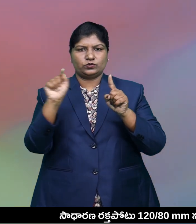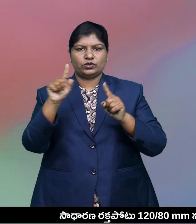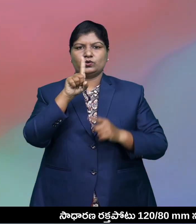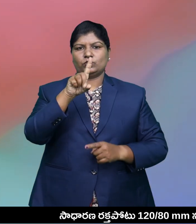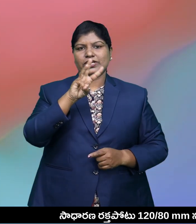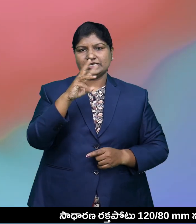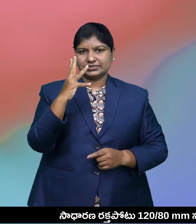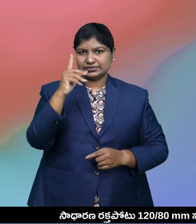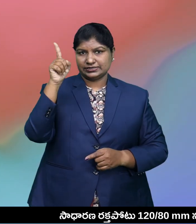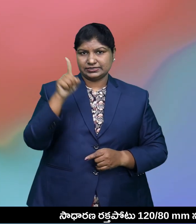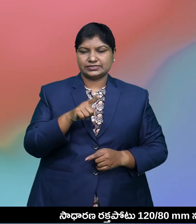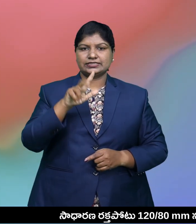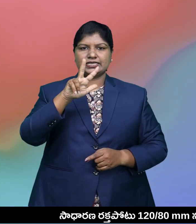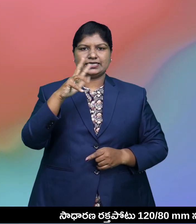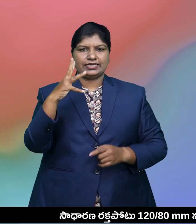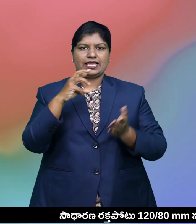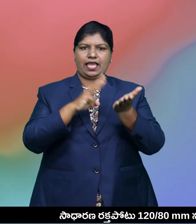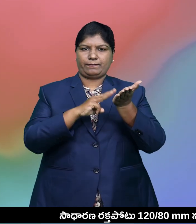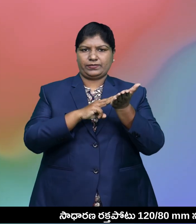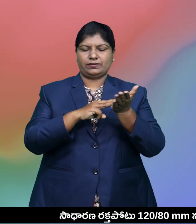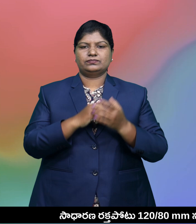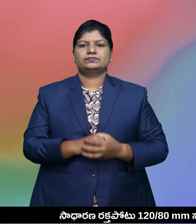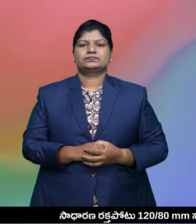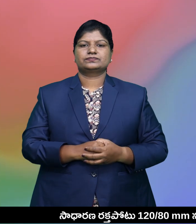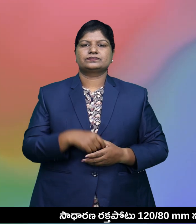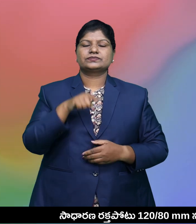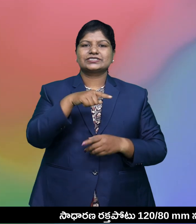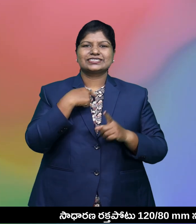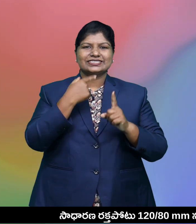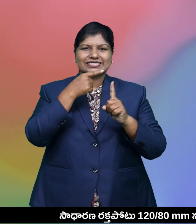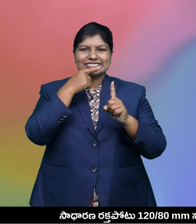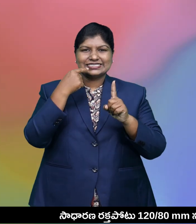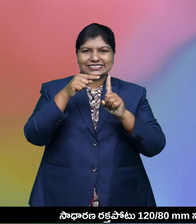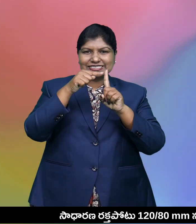139/89 mm పాదరసం లేదా Hg వరకు ఉంటుంది.